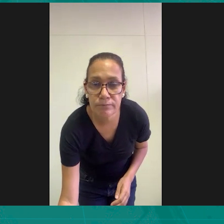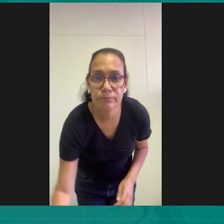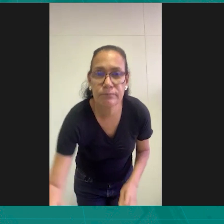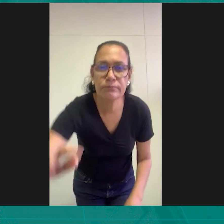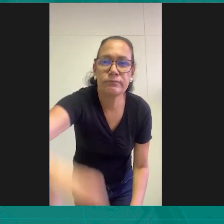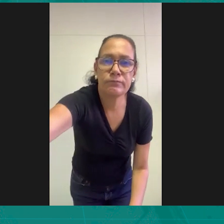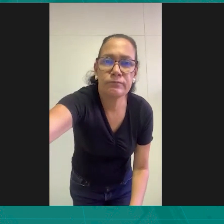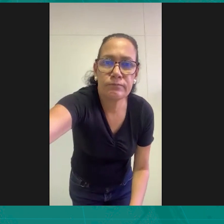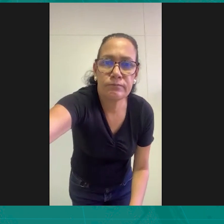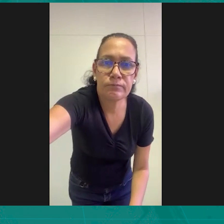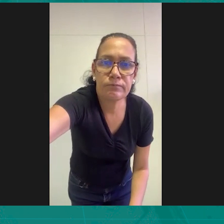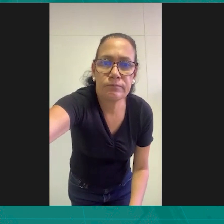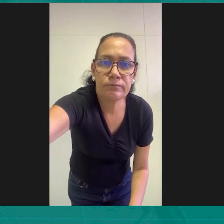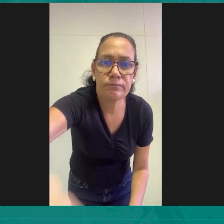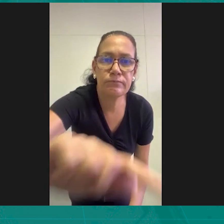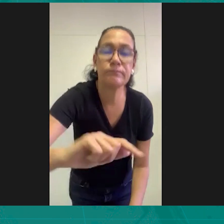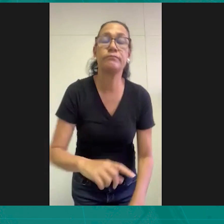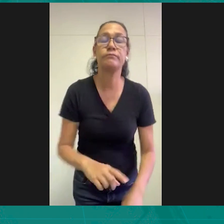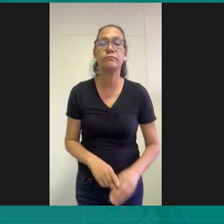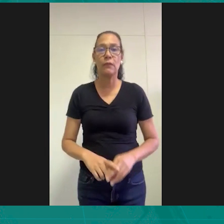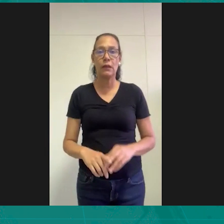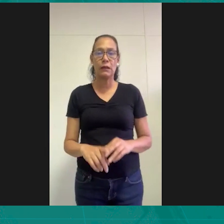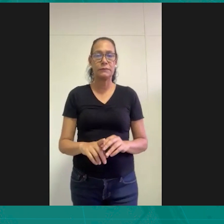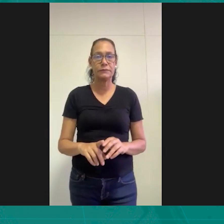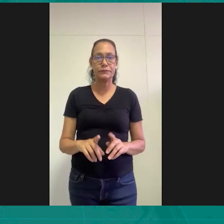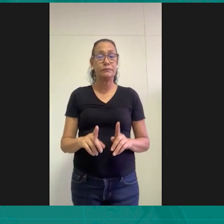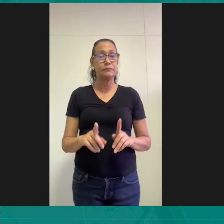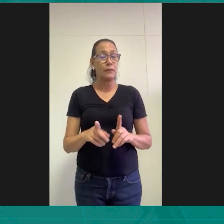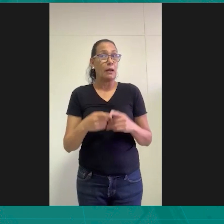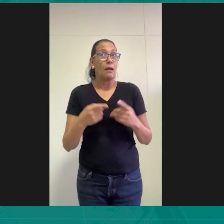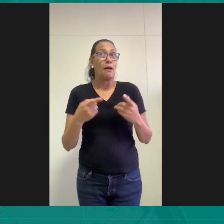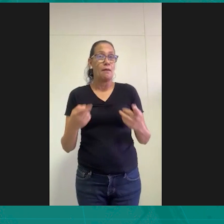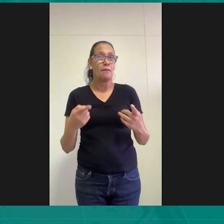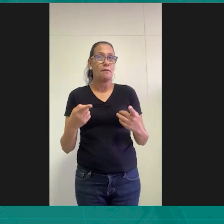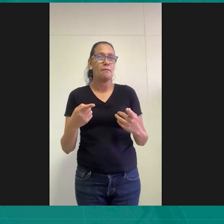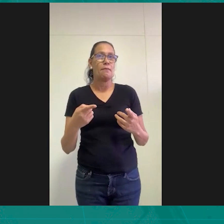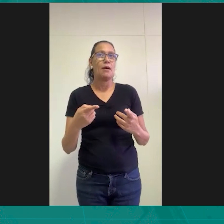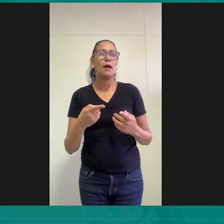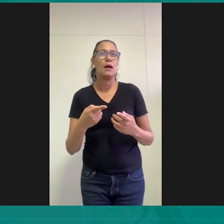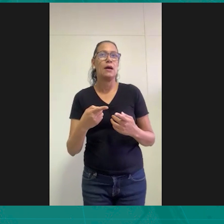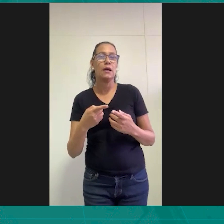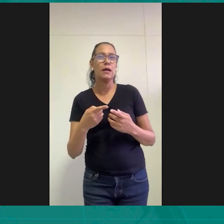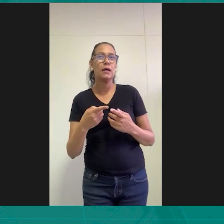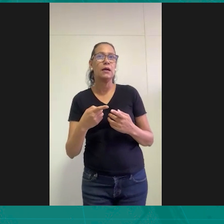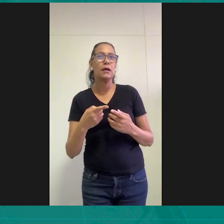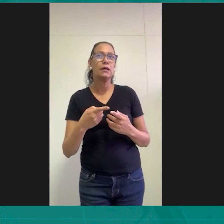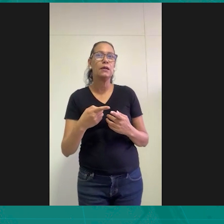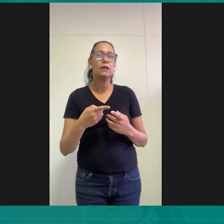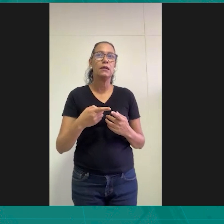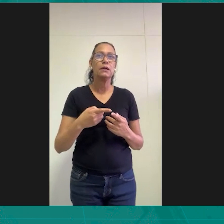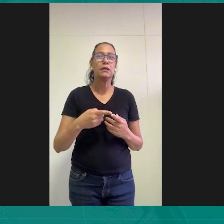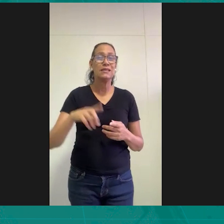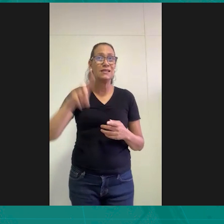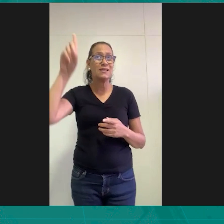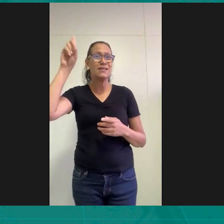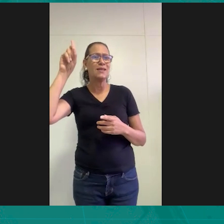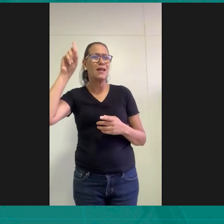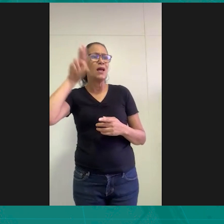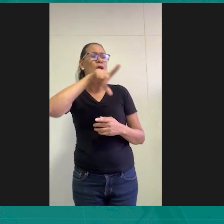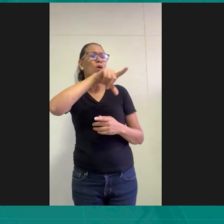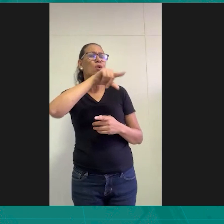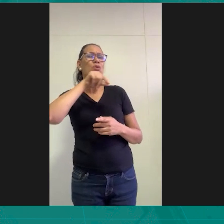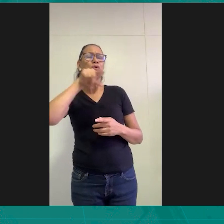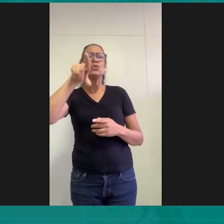Mas buscareis o lugar que o Senhor vosso Deus escolher de todas as